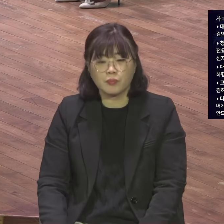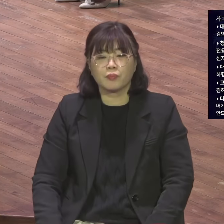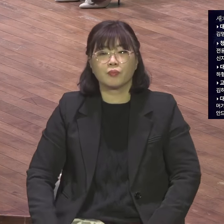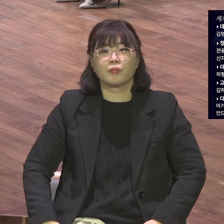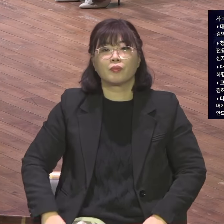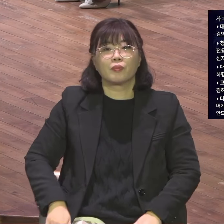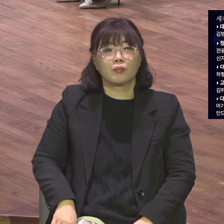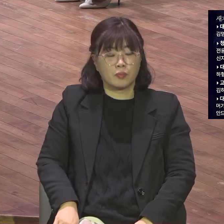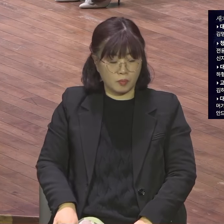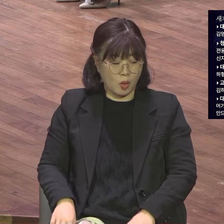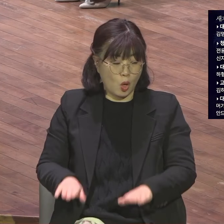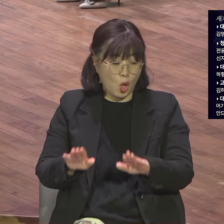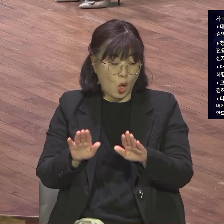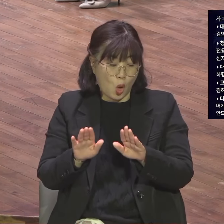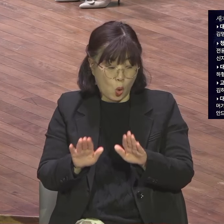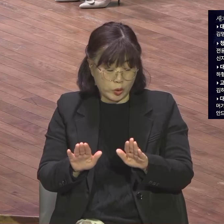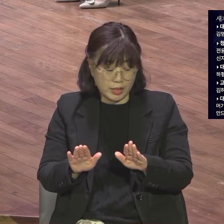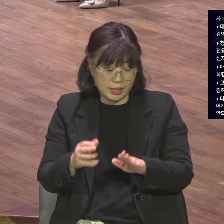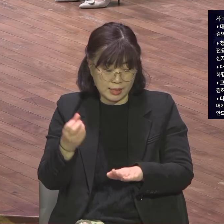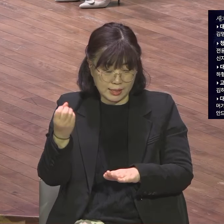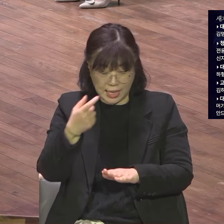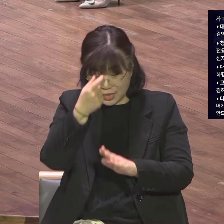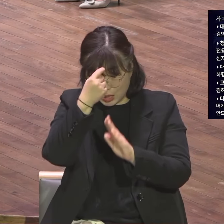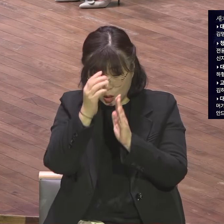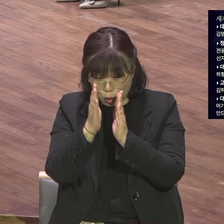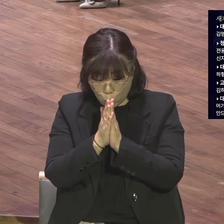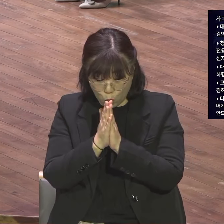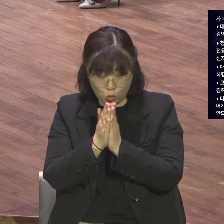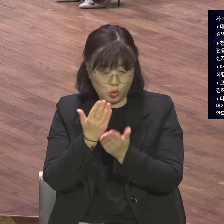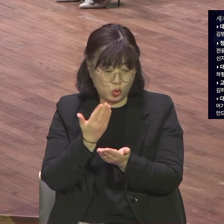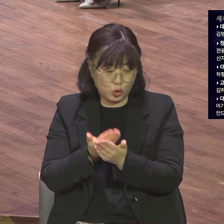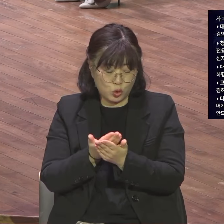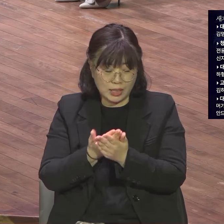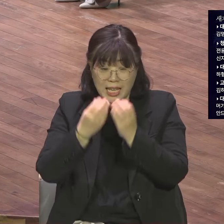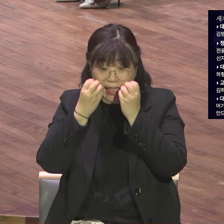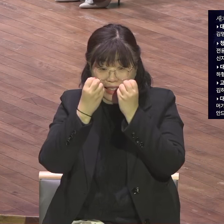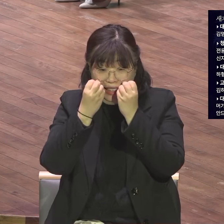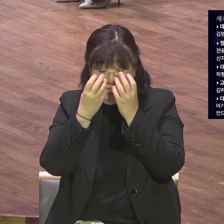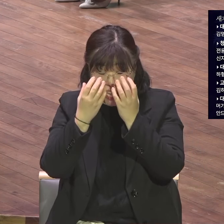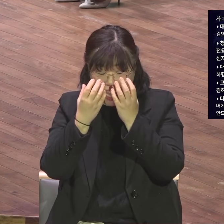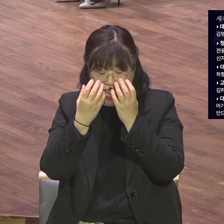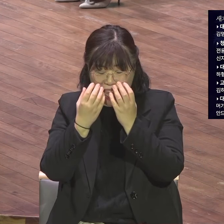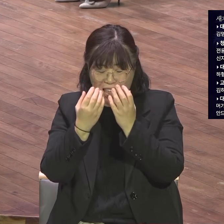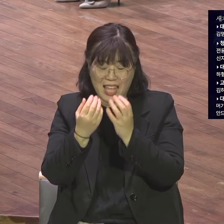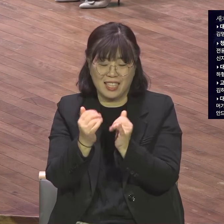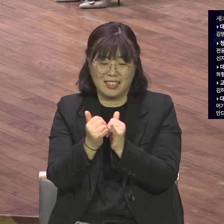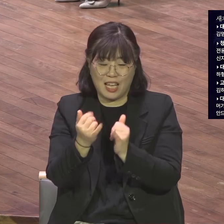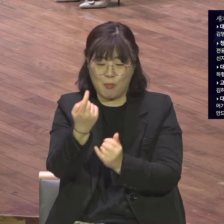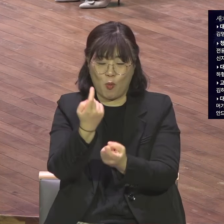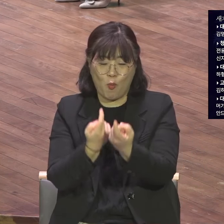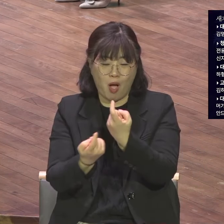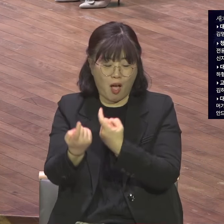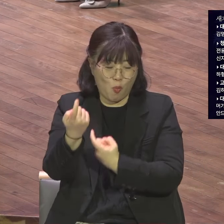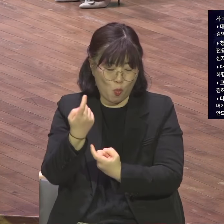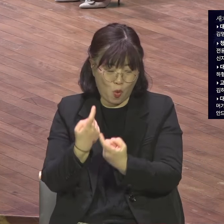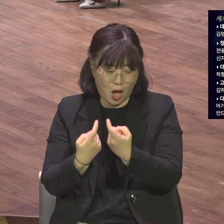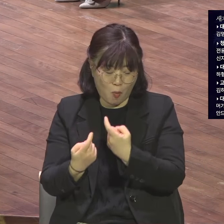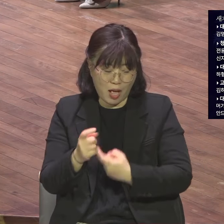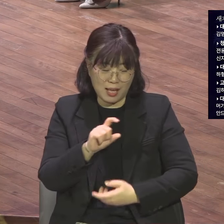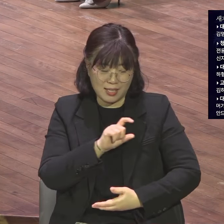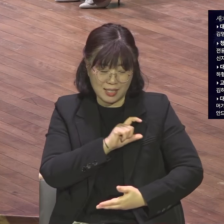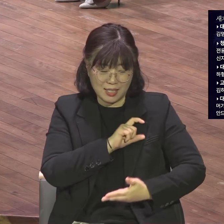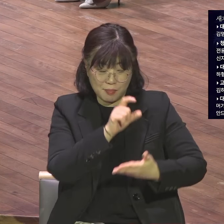시간 영혼 사랑하는 장막터를 가지고 한 번 더 기도하겠습니다. 많은 새가족들이 우리의 장막터에 오고 있습니다. 단 한 명도